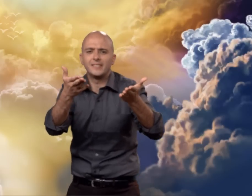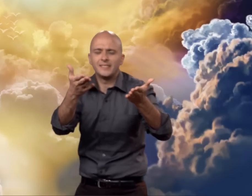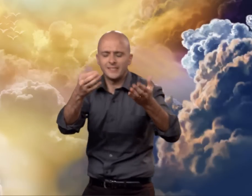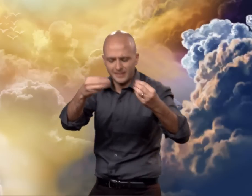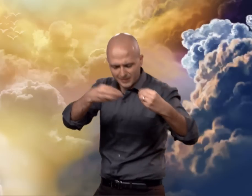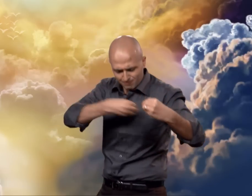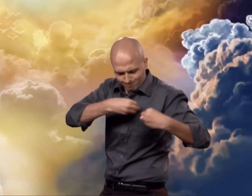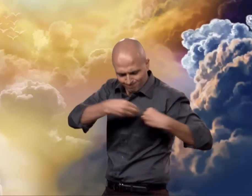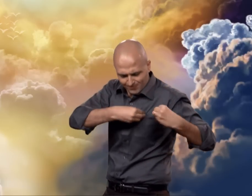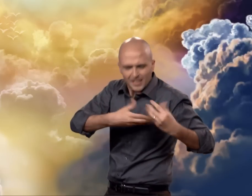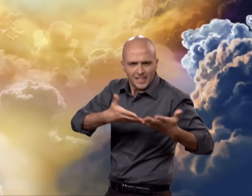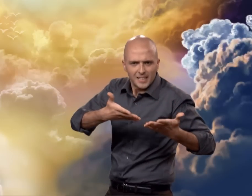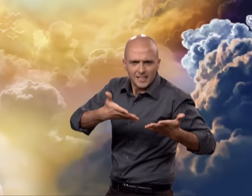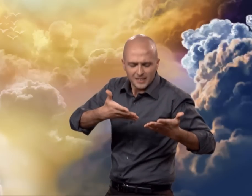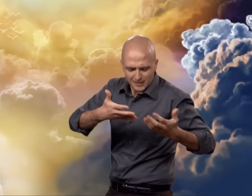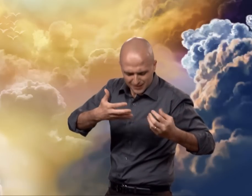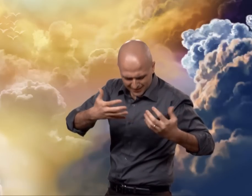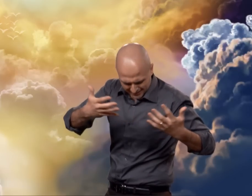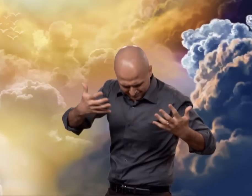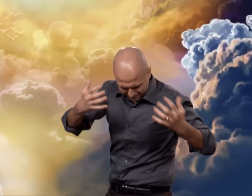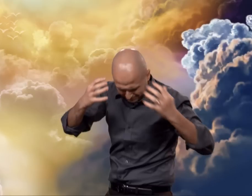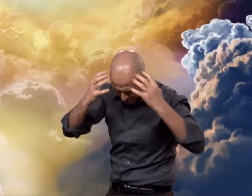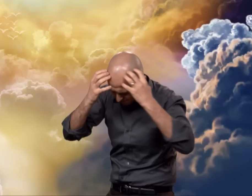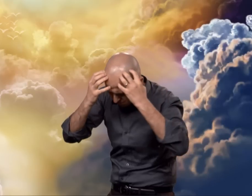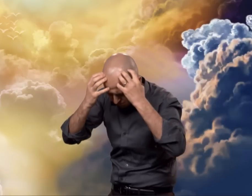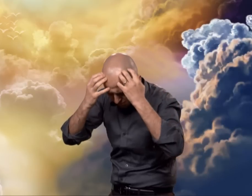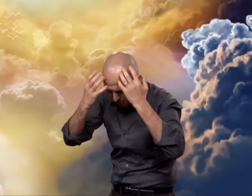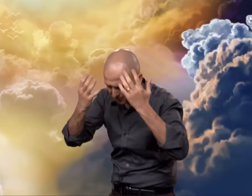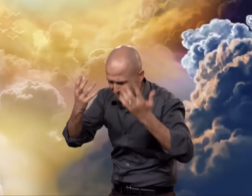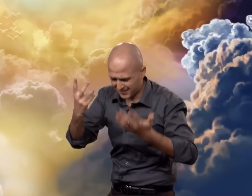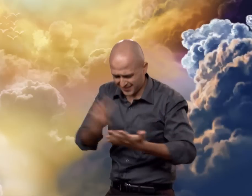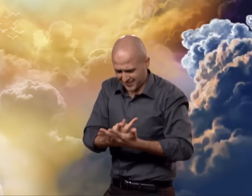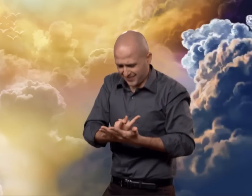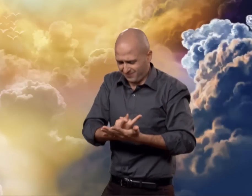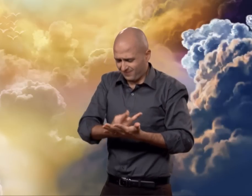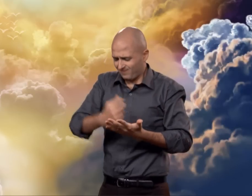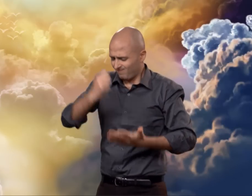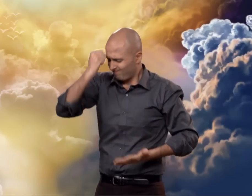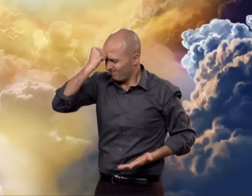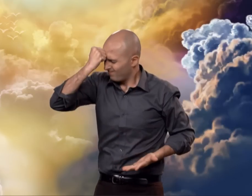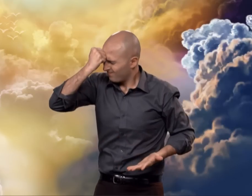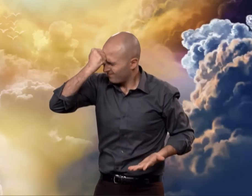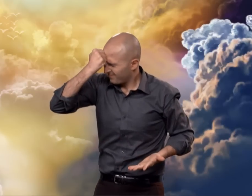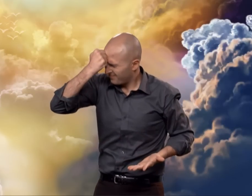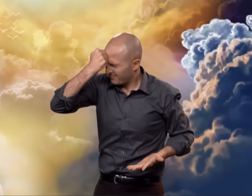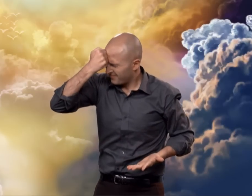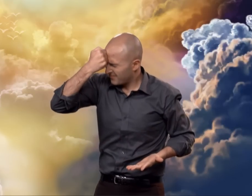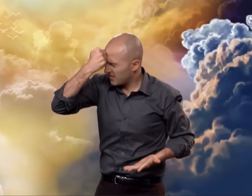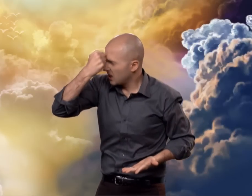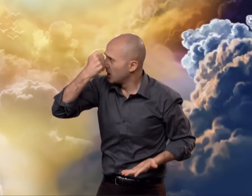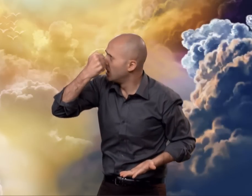a vida, e os que fizeram o mal ressuscitarão para serem condenados. Fim do sofrimento.